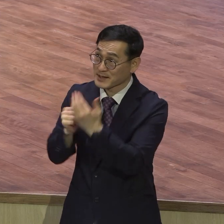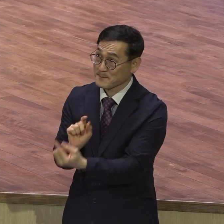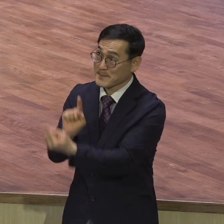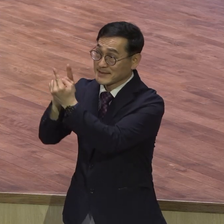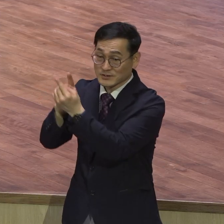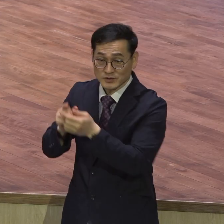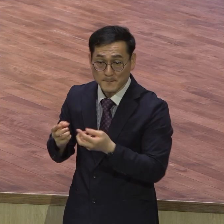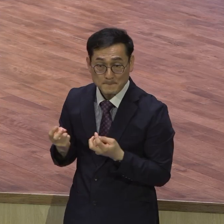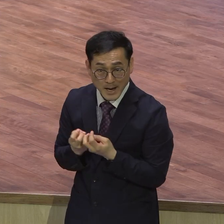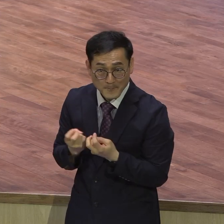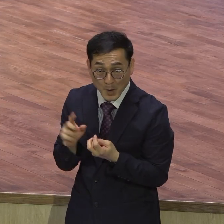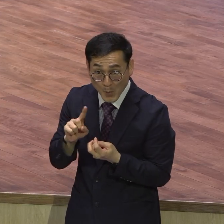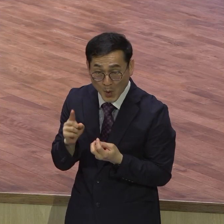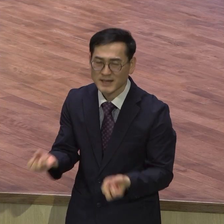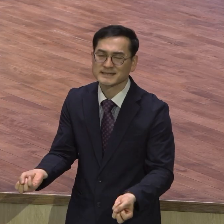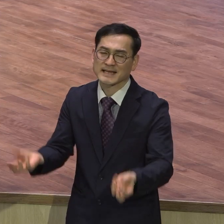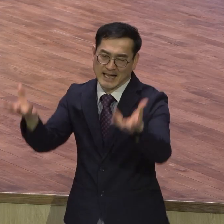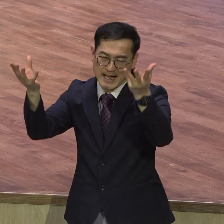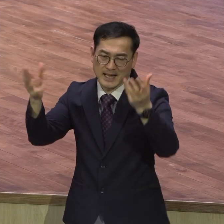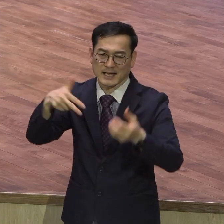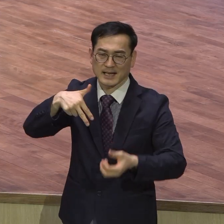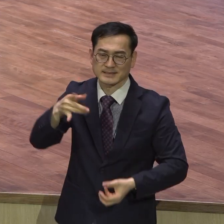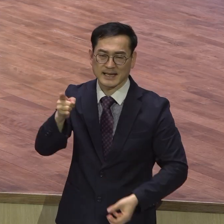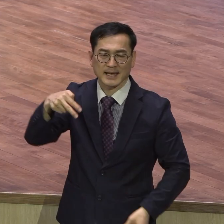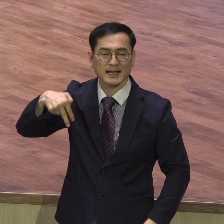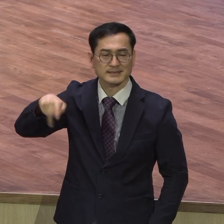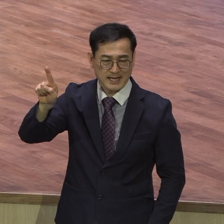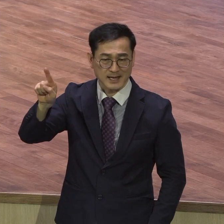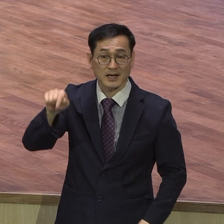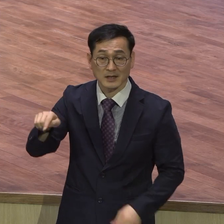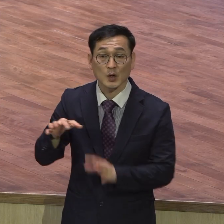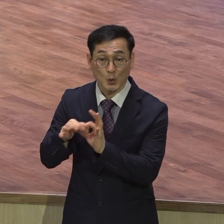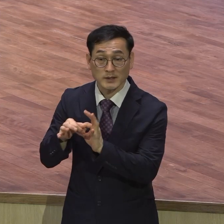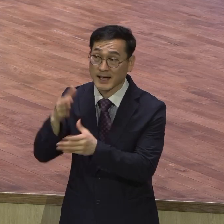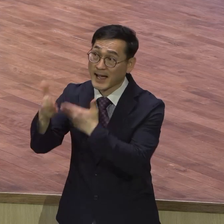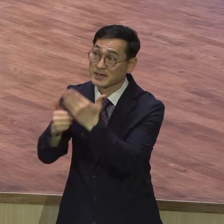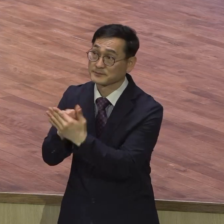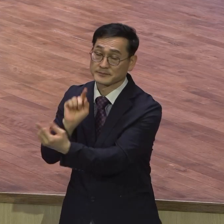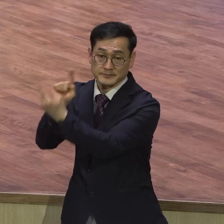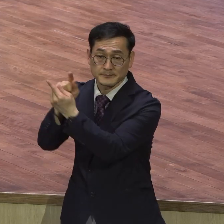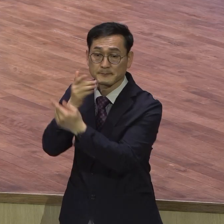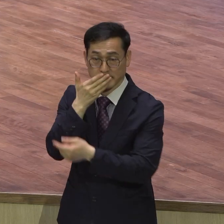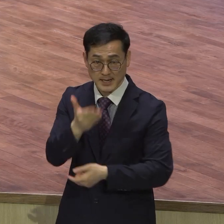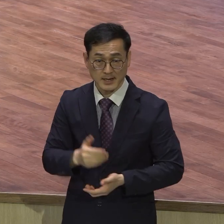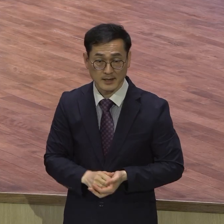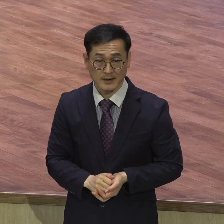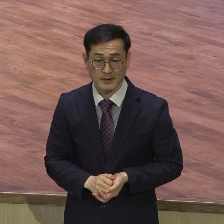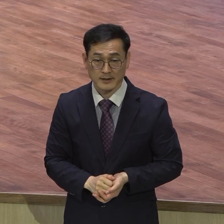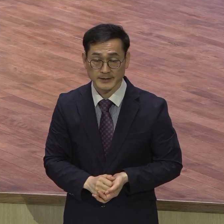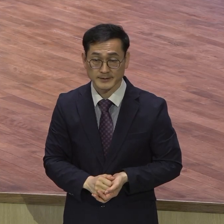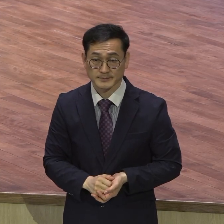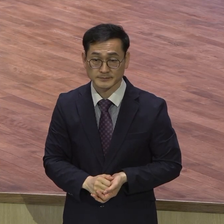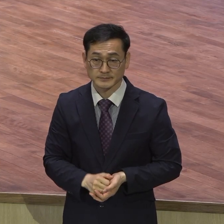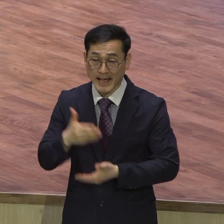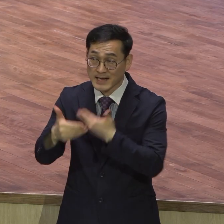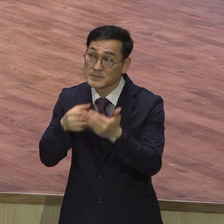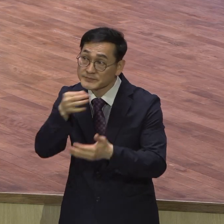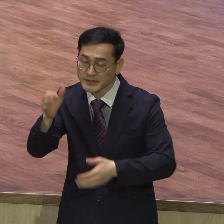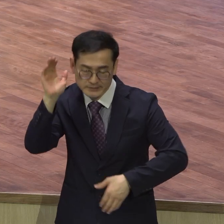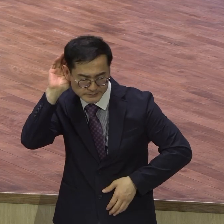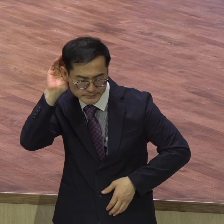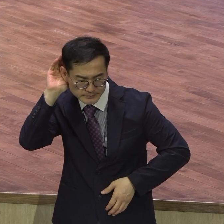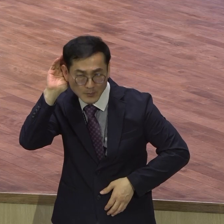뭐냐 통로가 제사였어요. 제사 제사 통해서 하나님을 만날 수 있었어요. 하나님의 음성을 들을 수 있었어요.